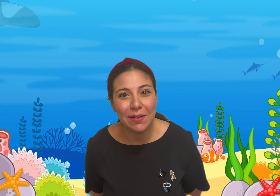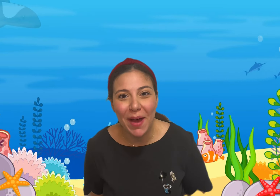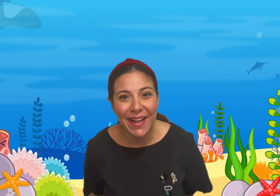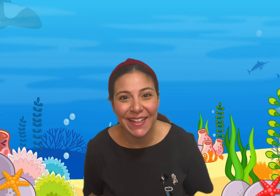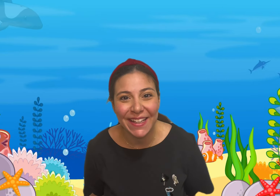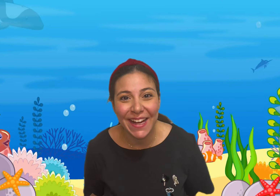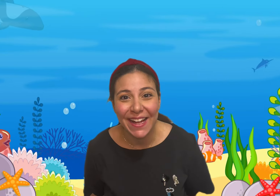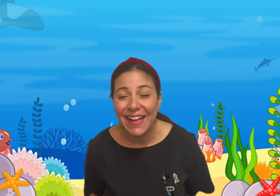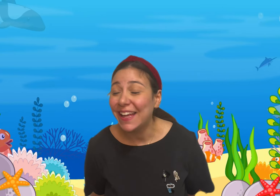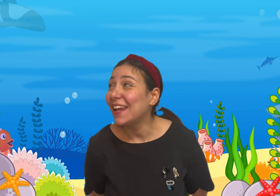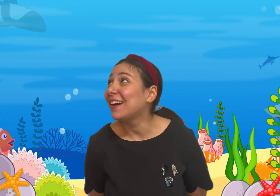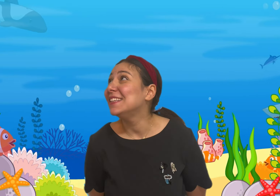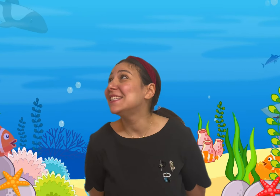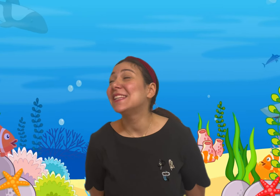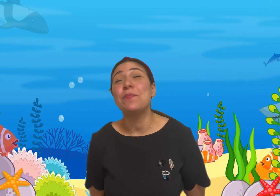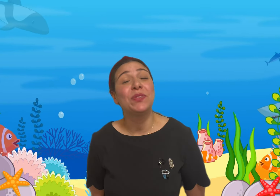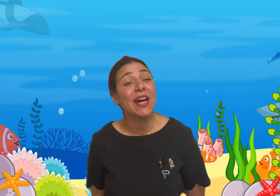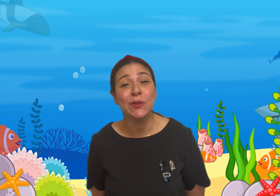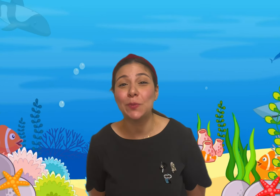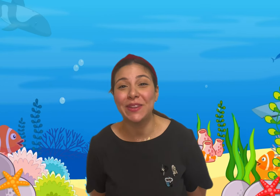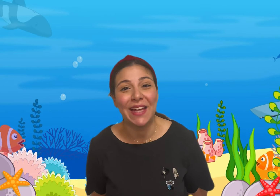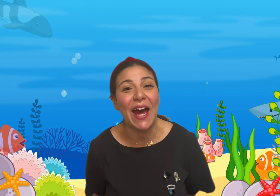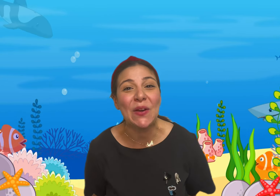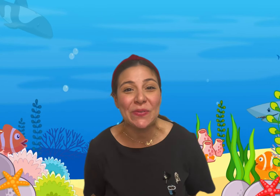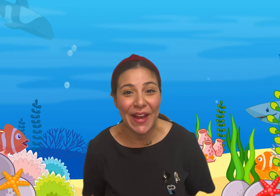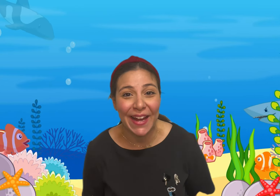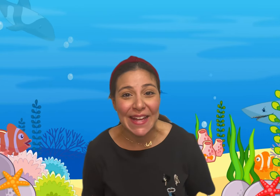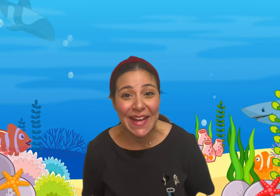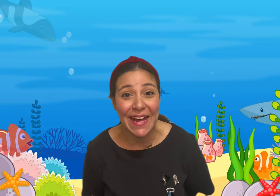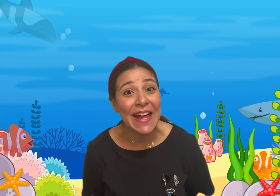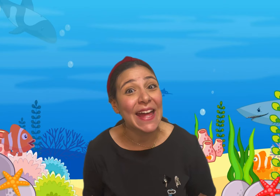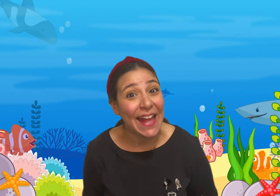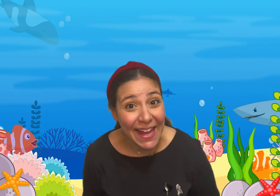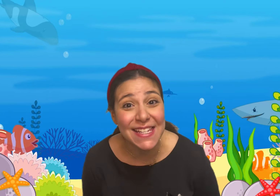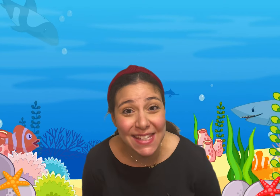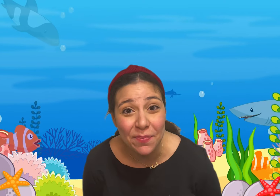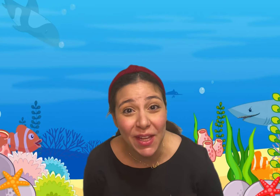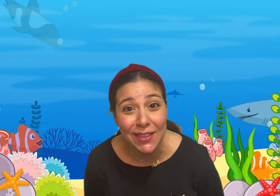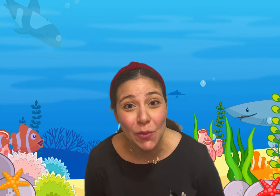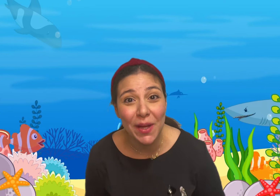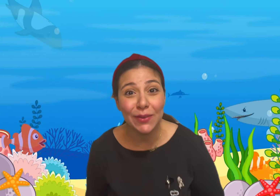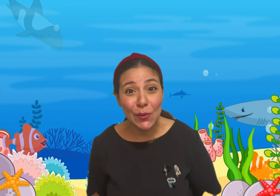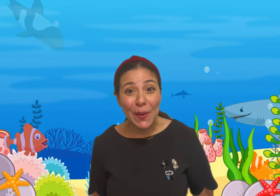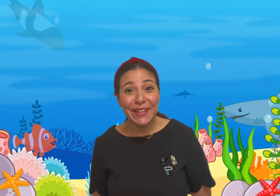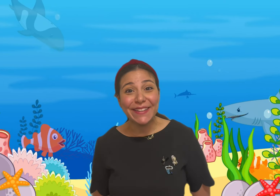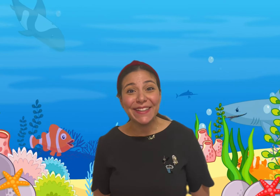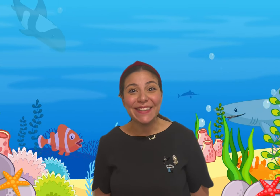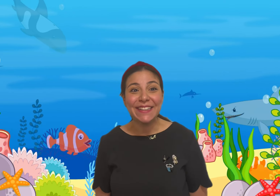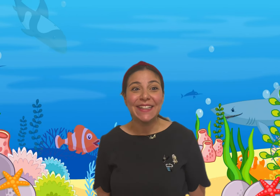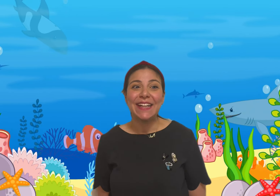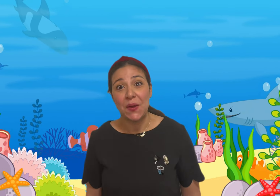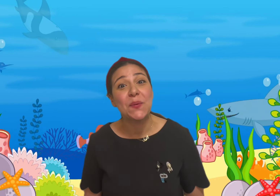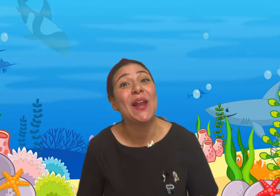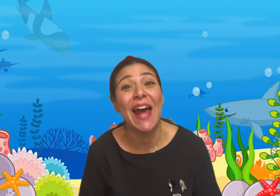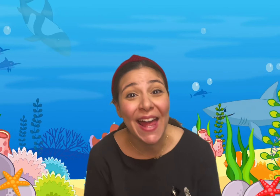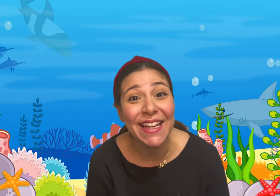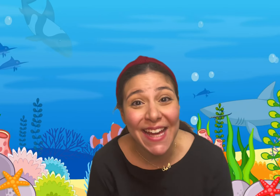البحرية لقد استمتعتوا بالتعرف عليها هل استمتعتم أنتم أيضاً؟ والآن يا